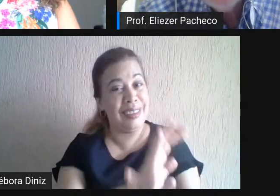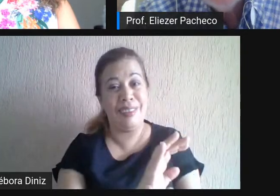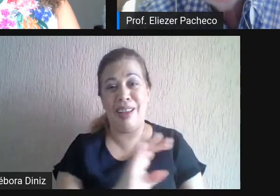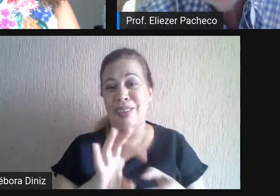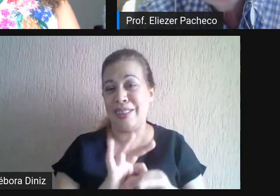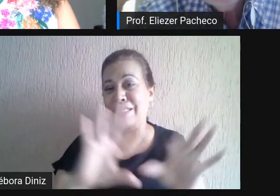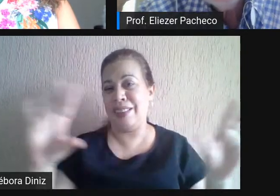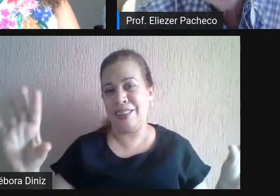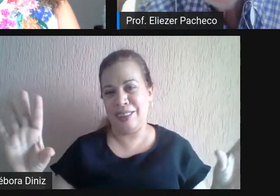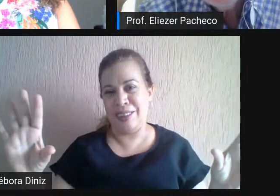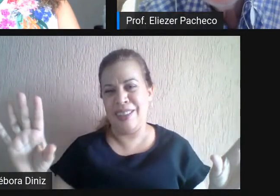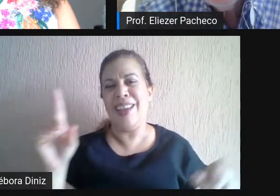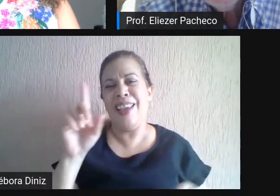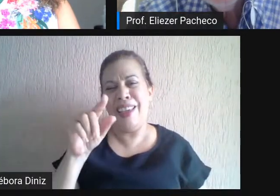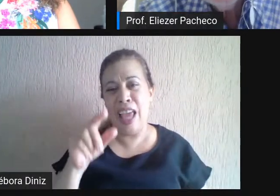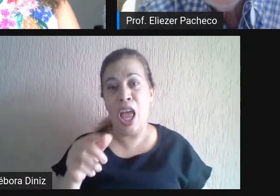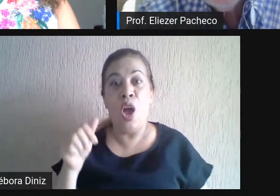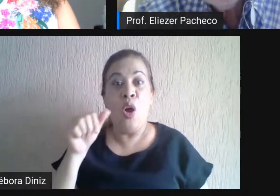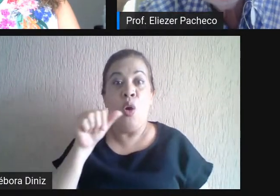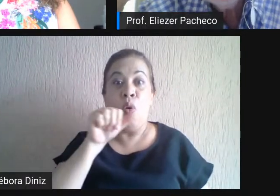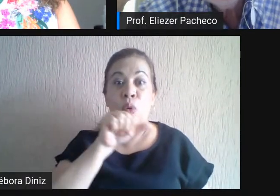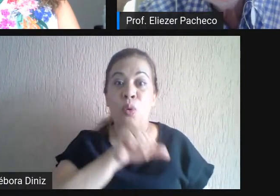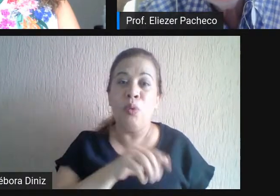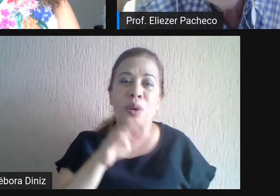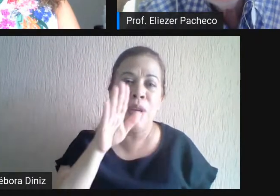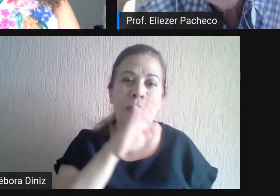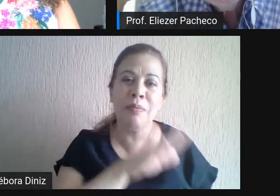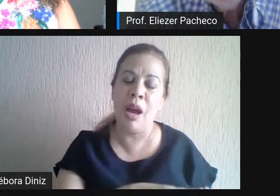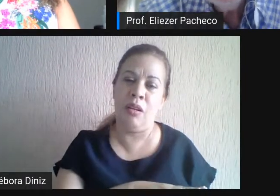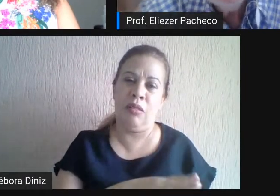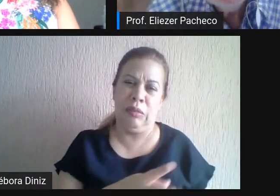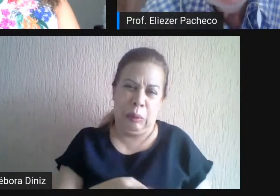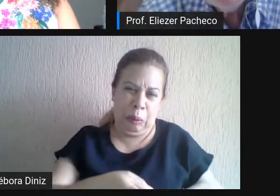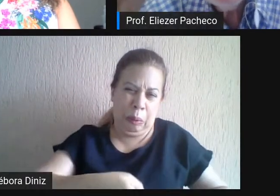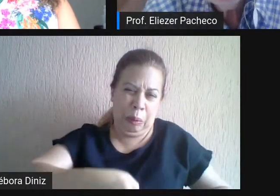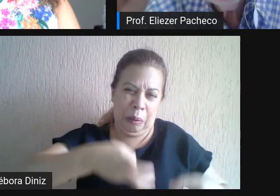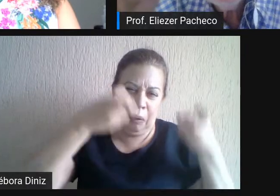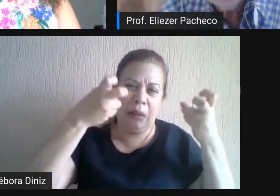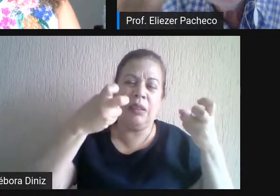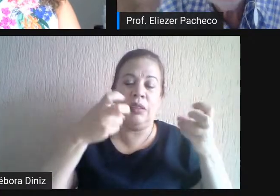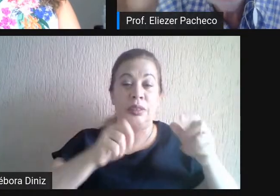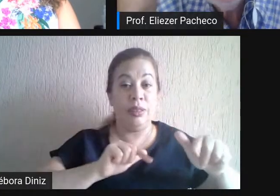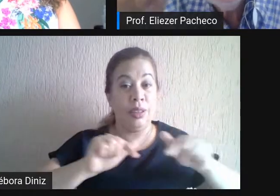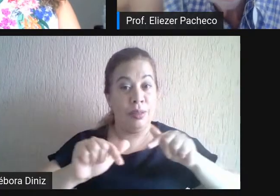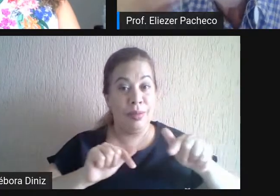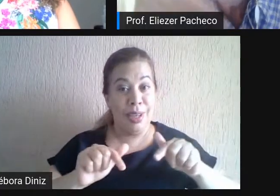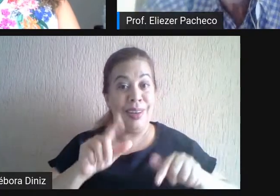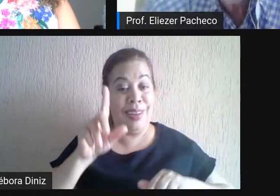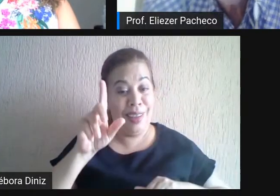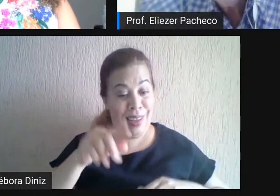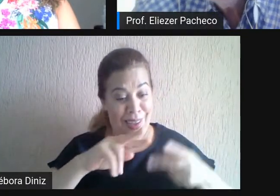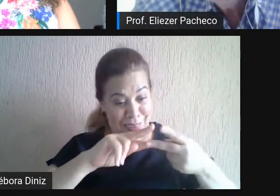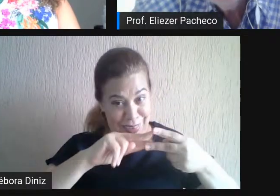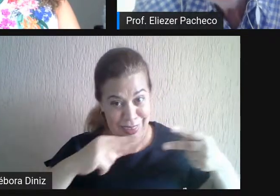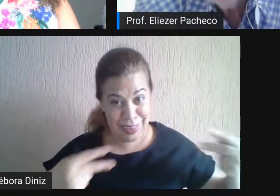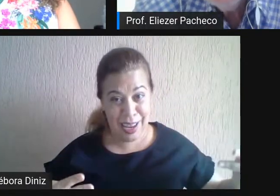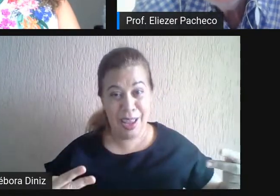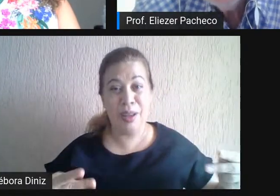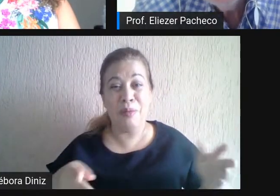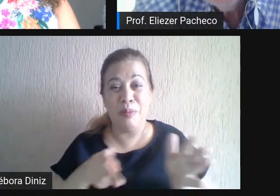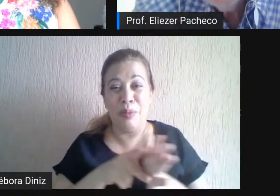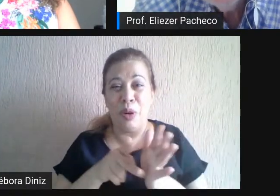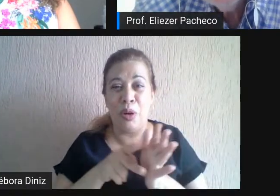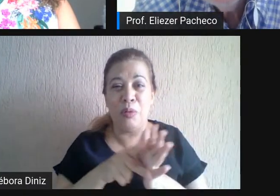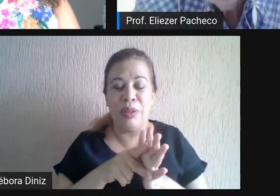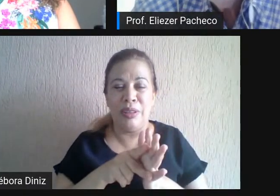da exploração da mão de obra. E esse DNA está presente até hoje na